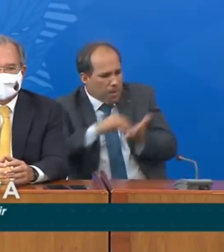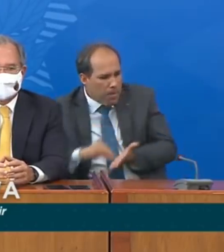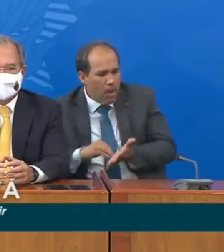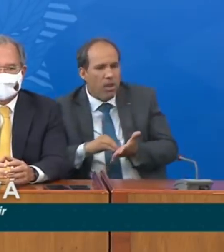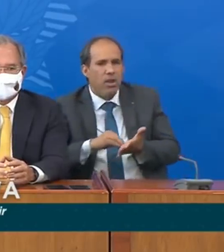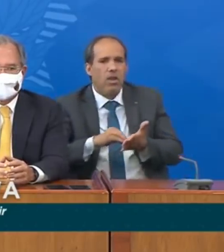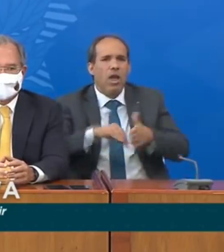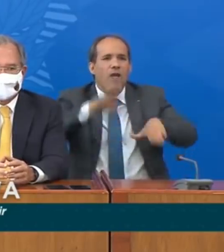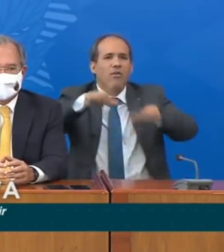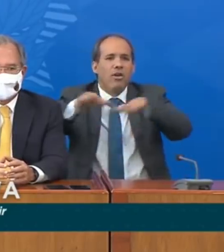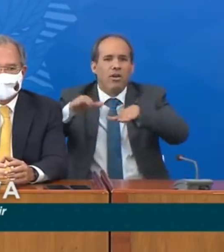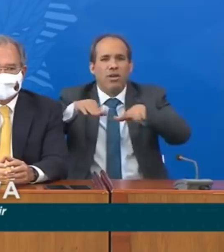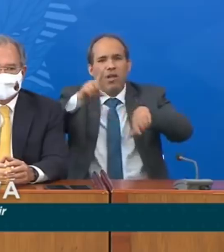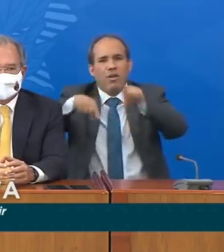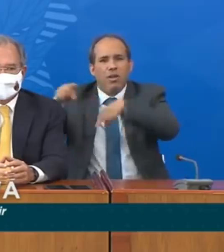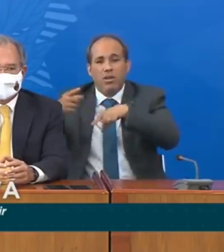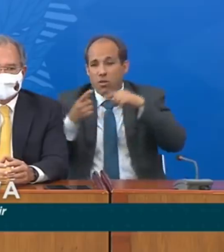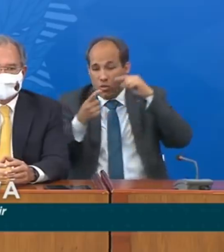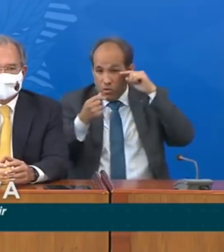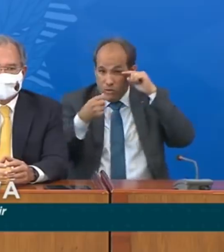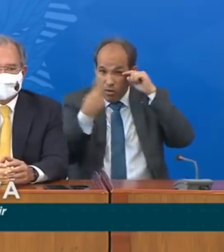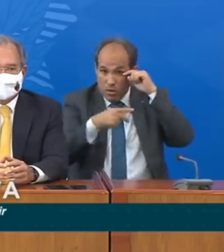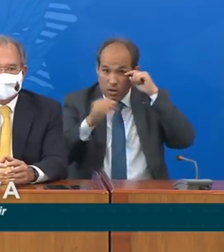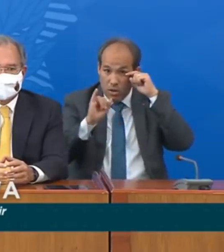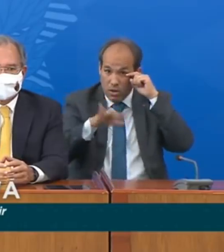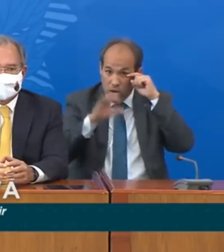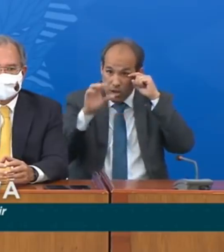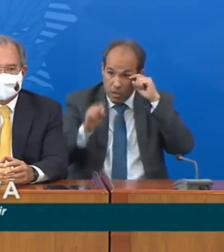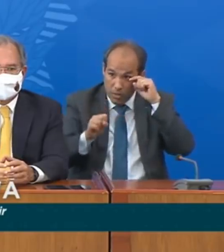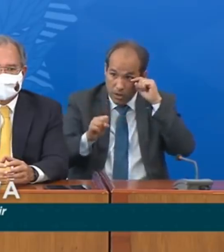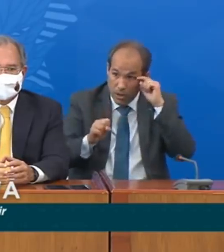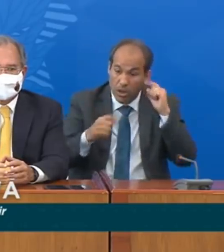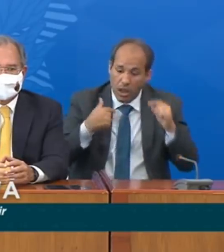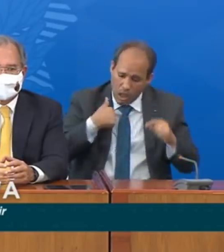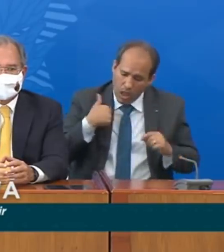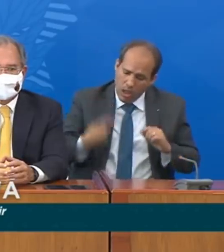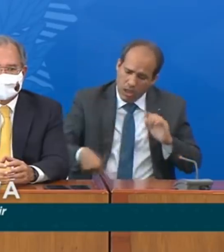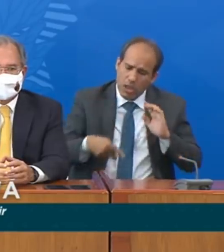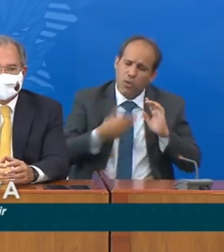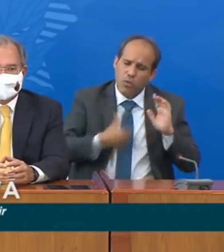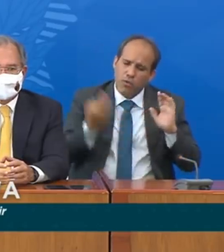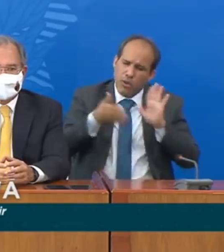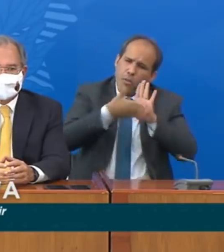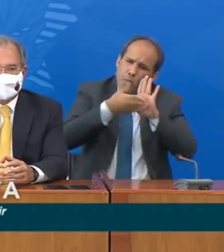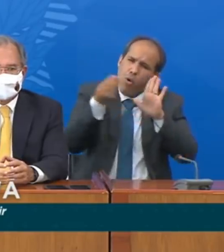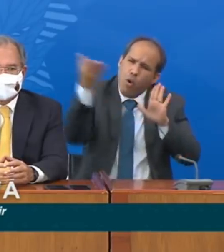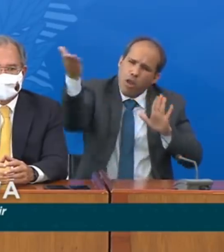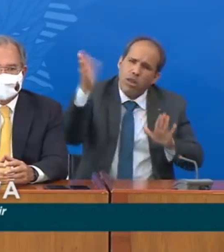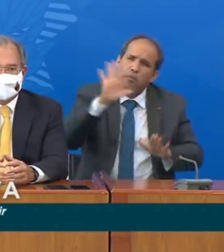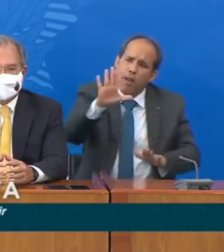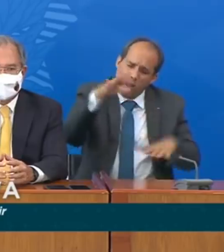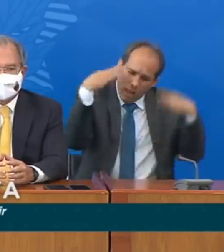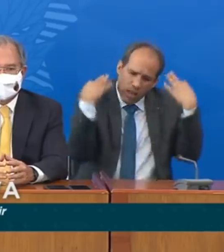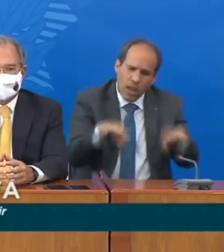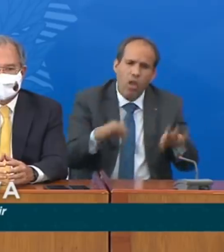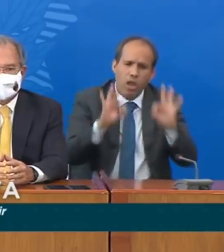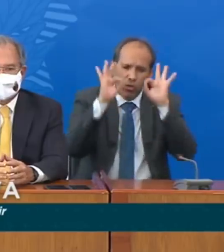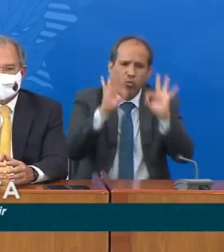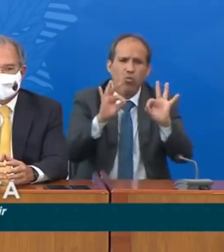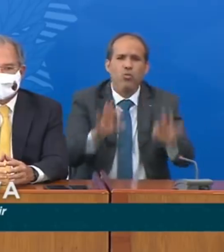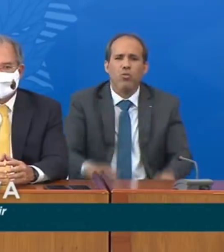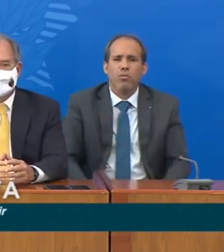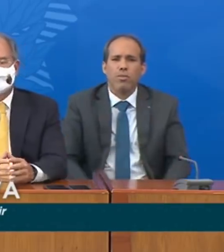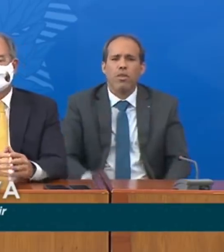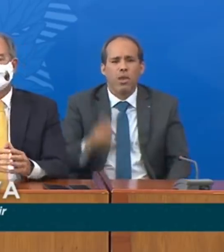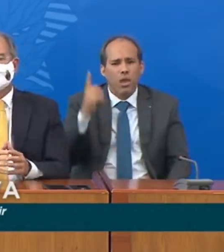uma das propostas, não é porque é de iniciativa do nosso governo, mas justa, para resolvermos esse problema. Como disse há pouco